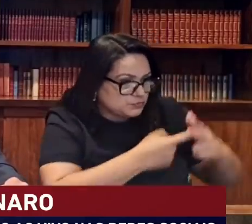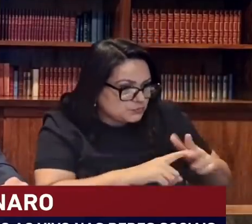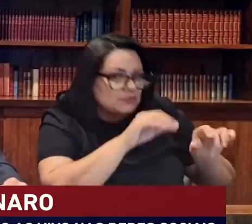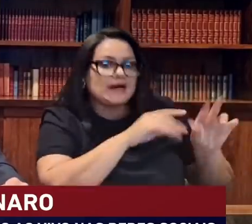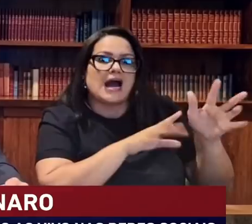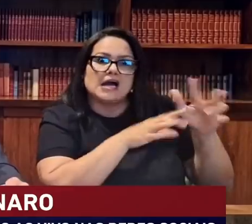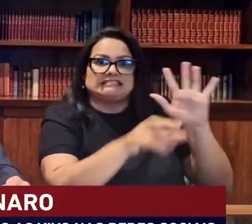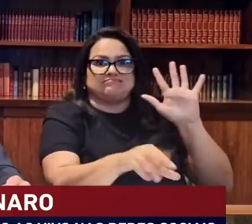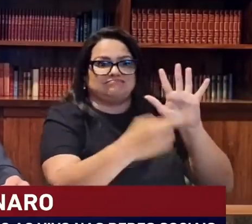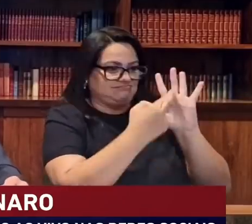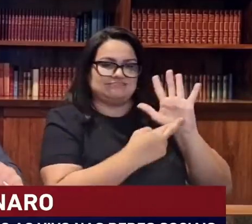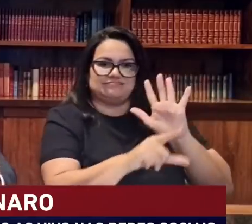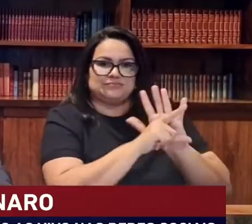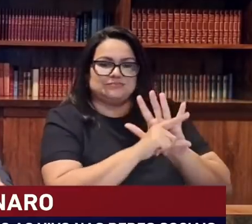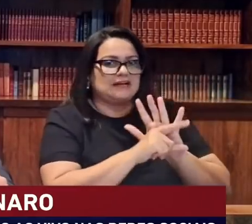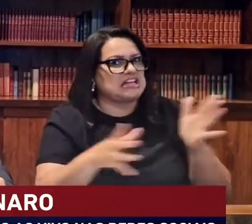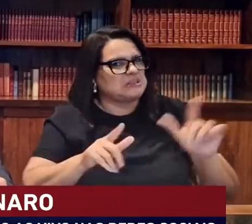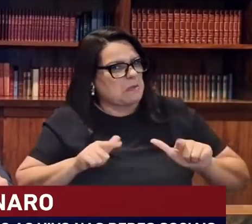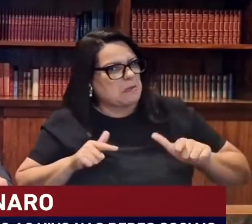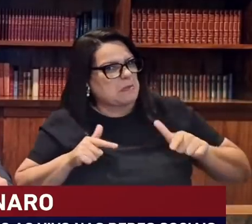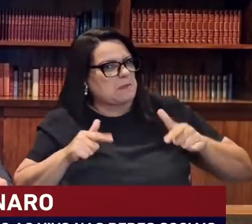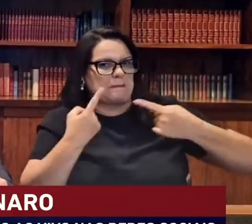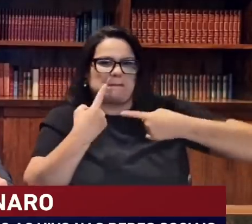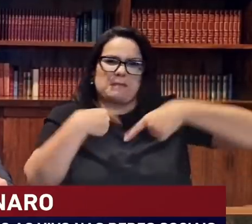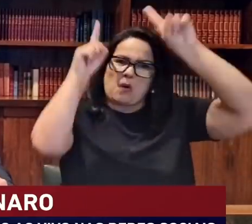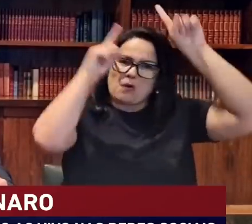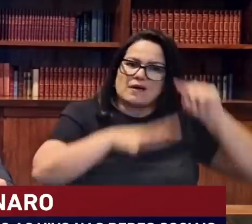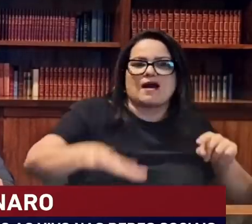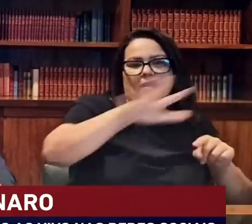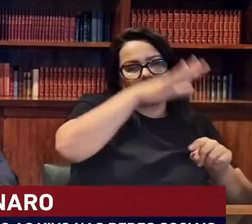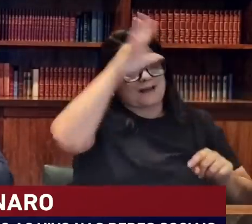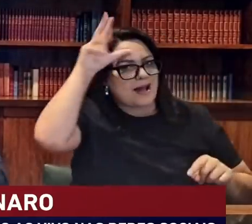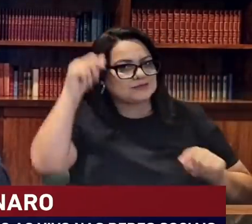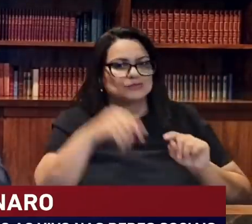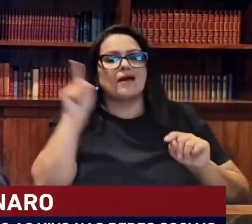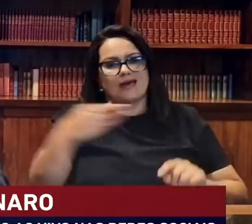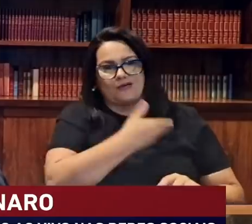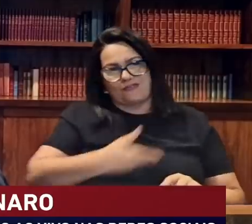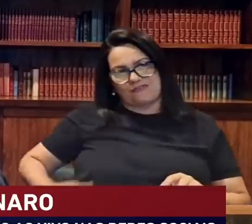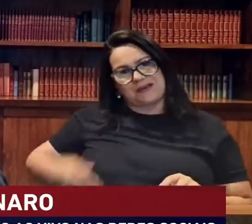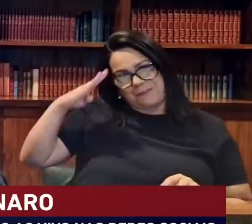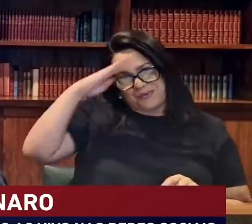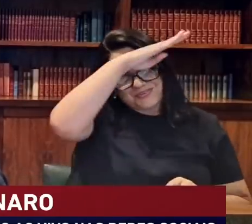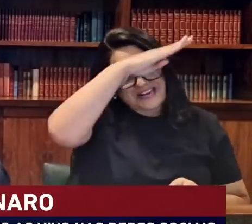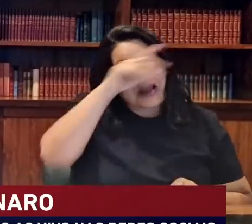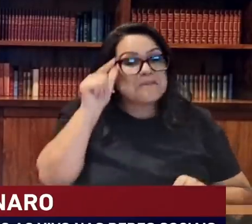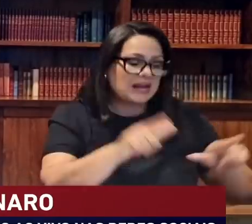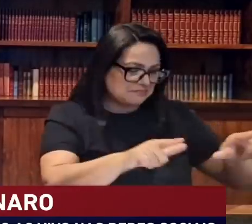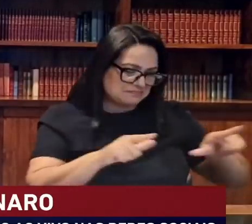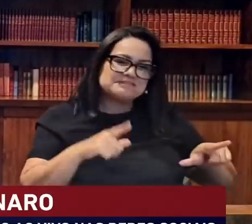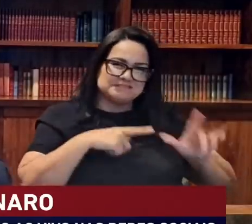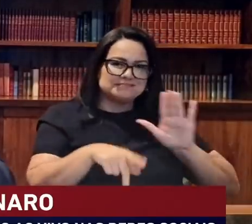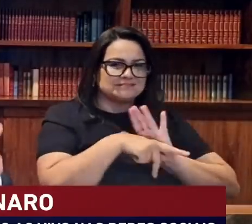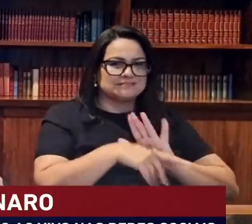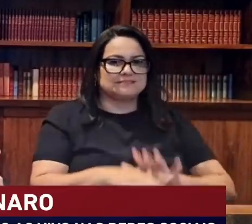reforma, a maior transformação fundiária da Amazônia, é o governo Bolsonaro. E mulheres com o título na mão. Eu quero